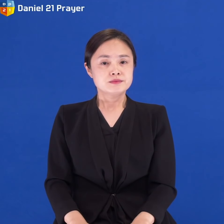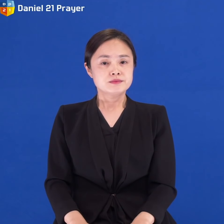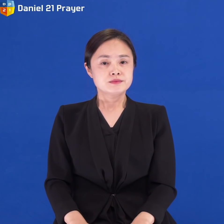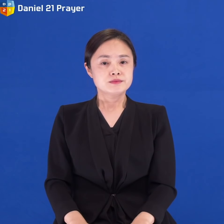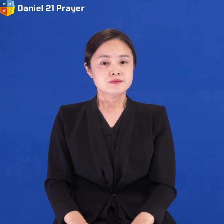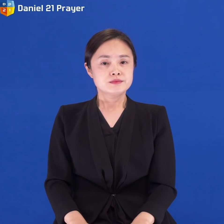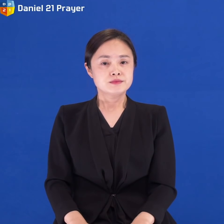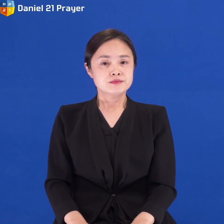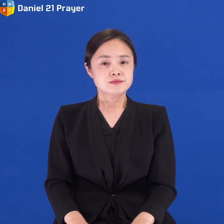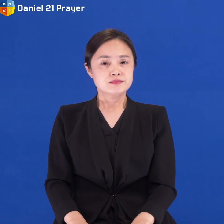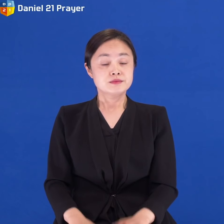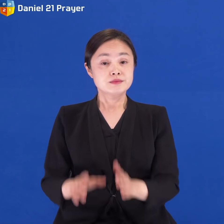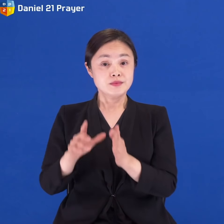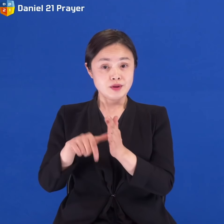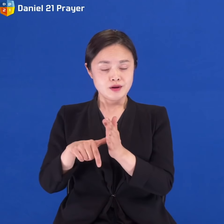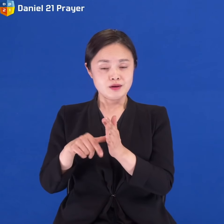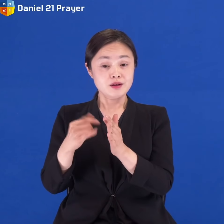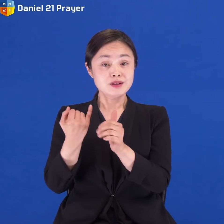내려왔다고 합니다.